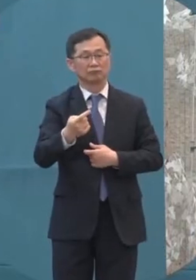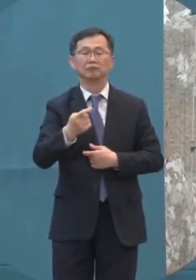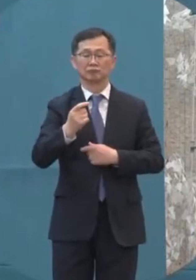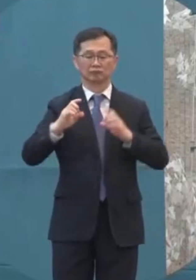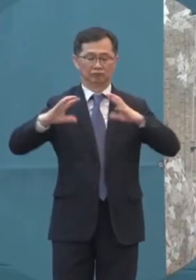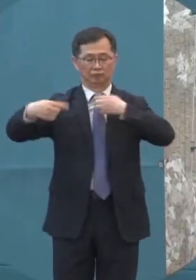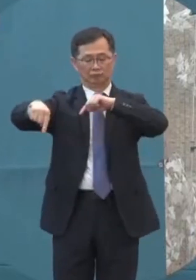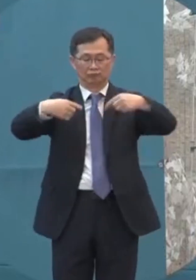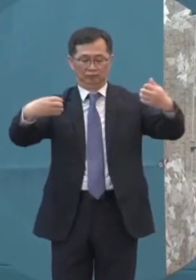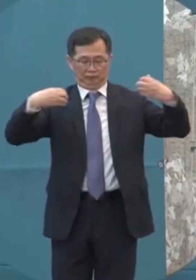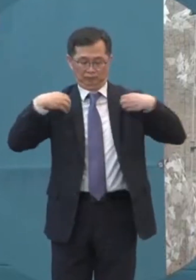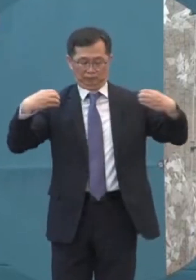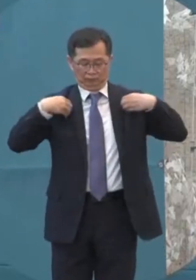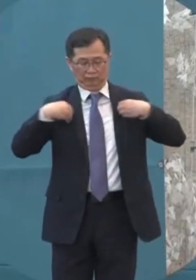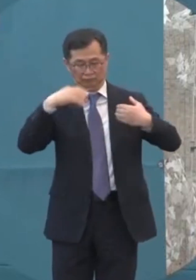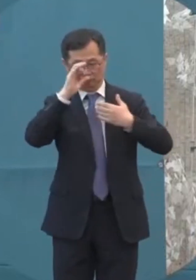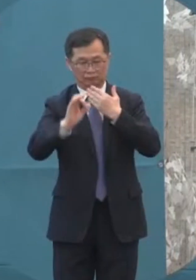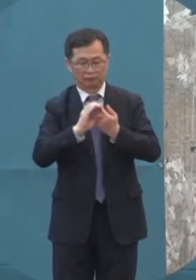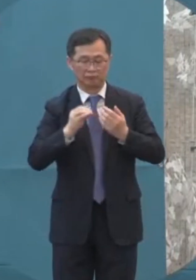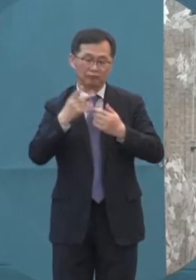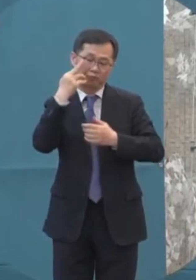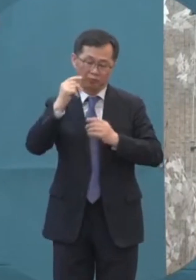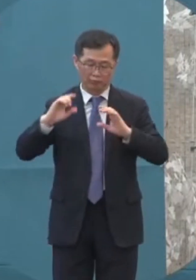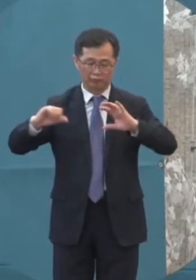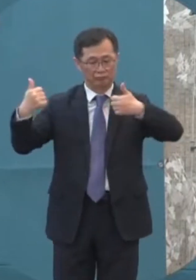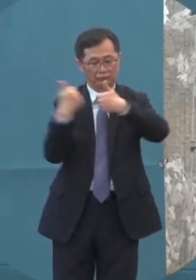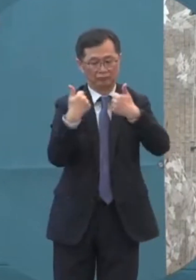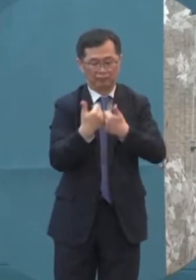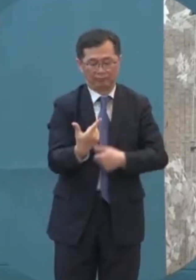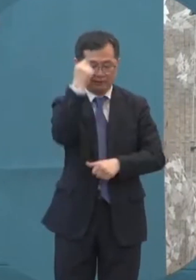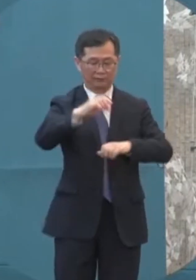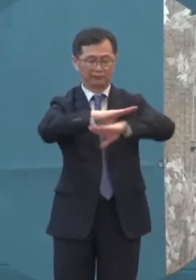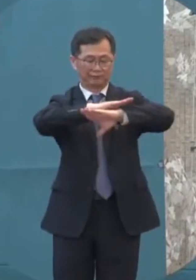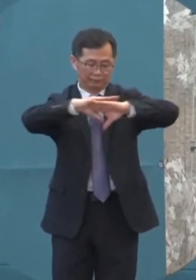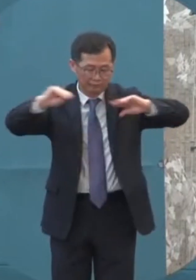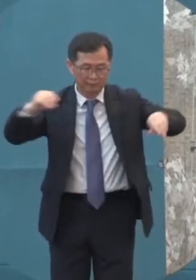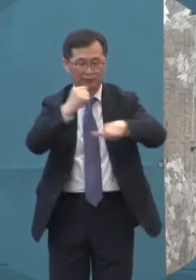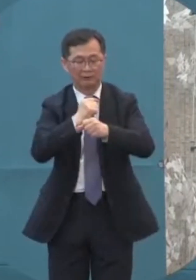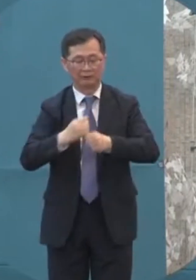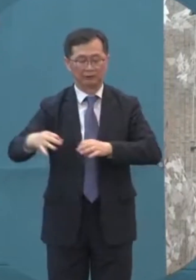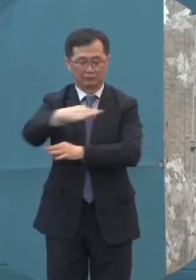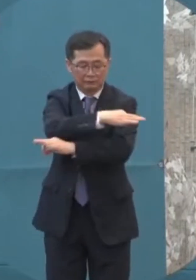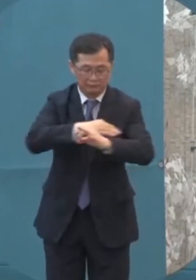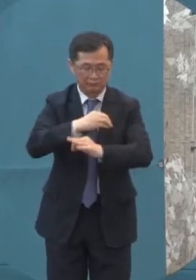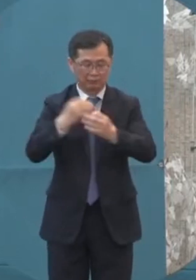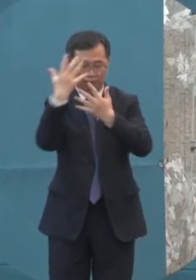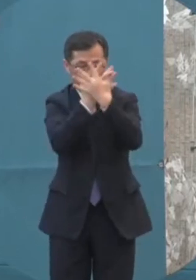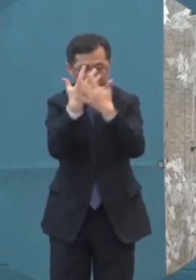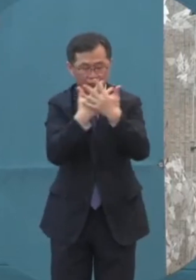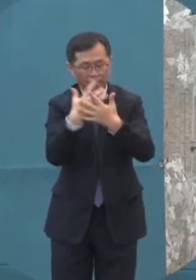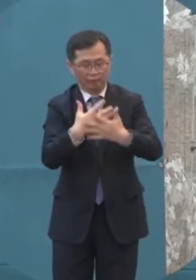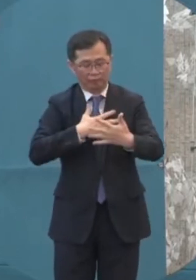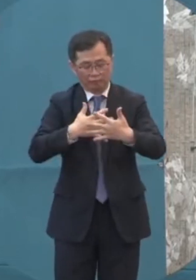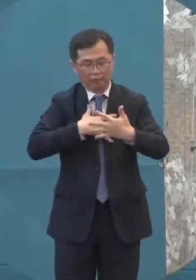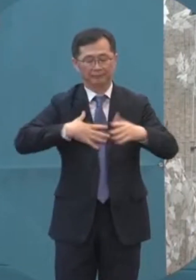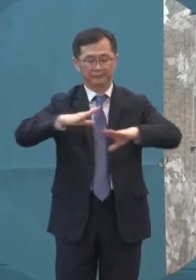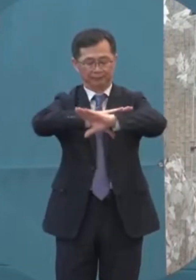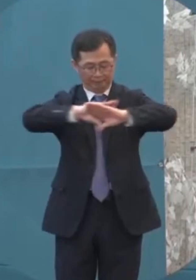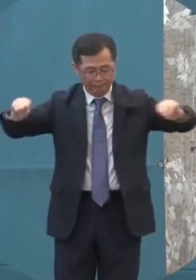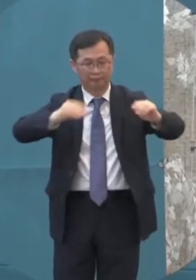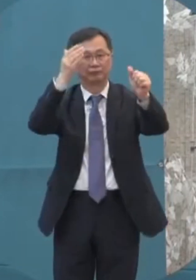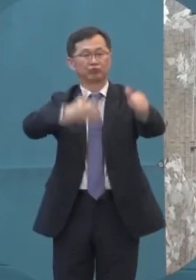정부는 미국과의 협상을 빨리 잘 마무리해서 이 경제의 불확실성을 없애주기 바랍니다.